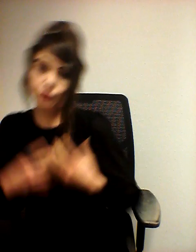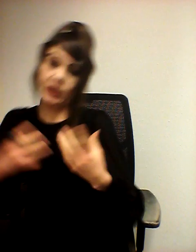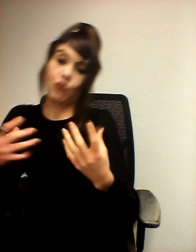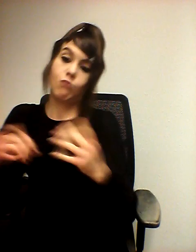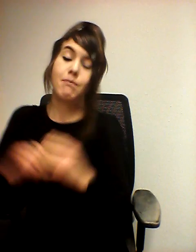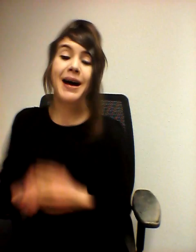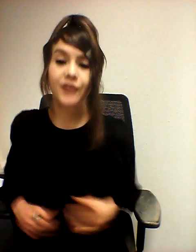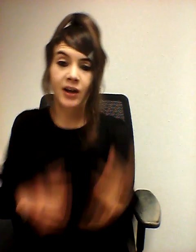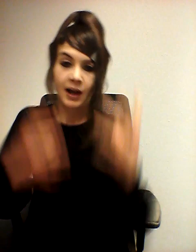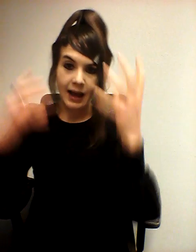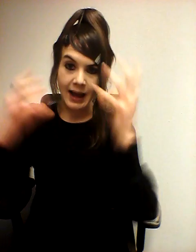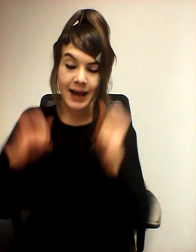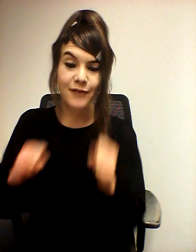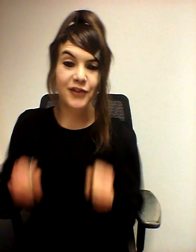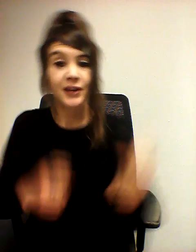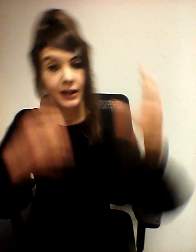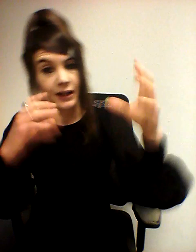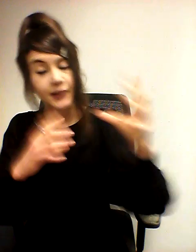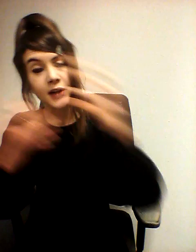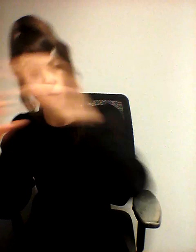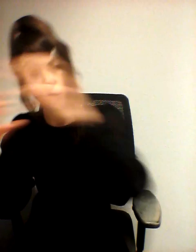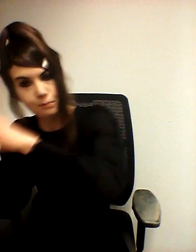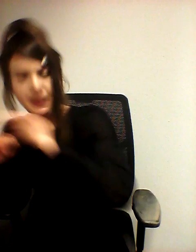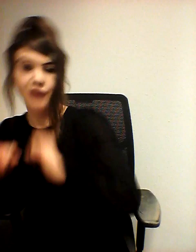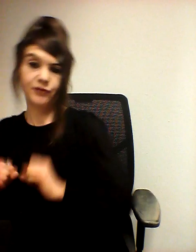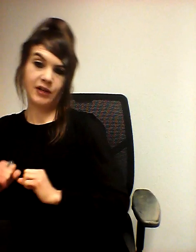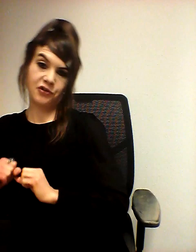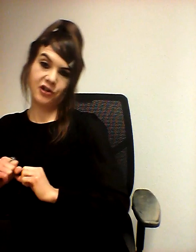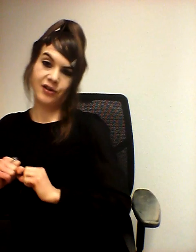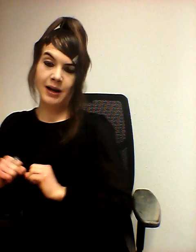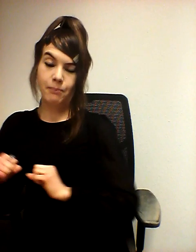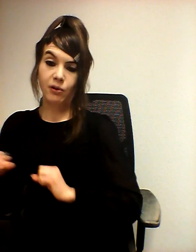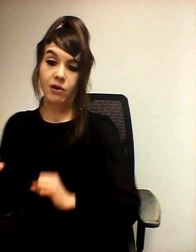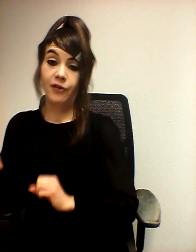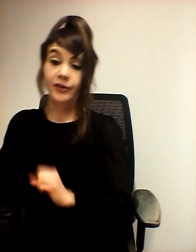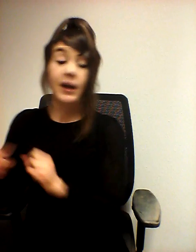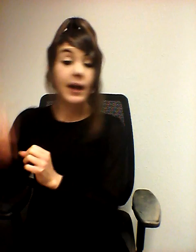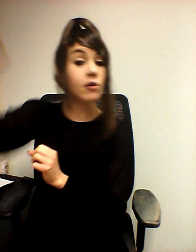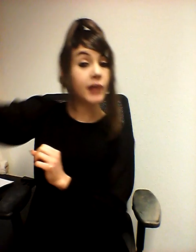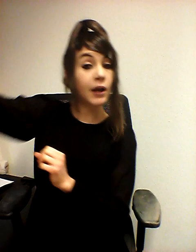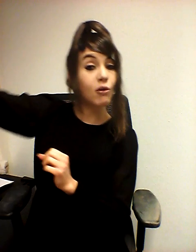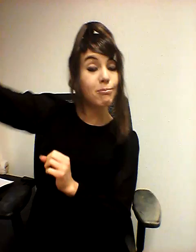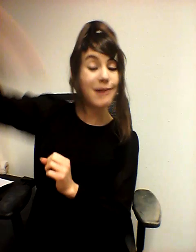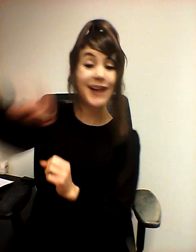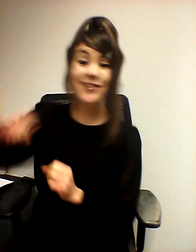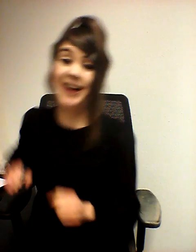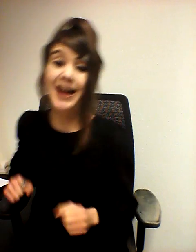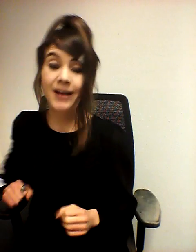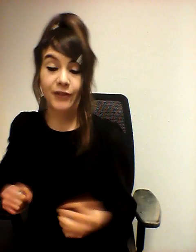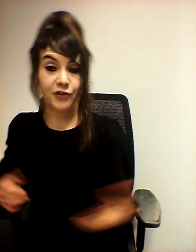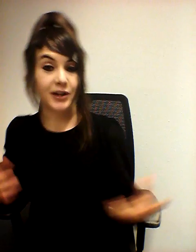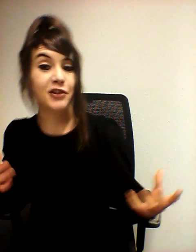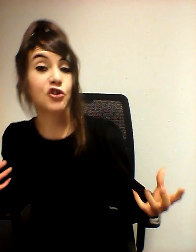dus regelmatig eiwitten in jouw spijsverteringskanaal laat belanden. En ook regelmatig eiwitten